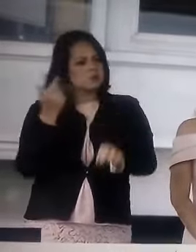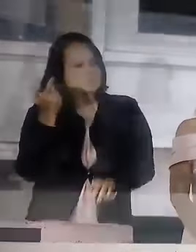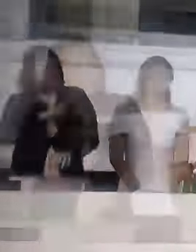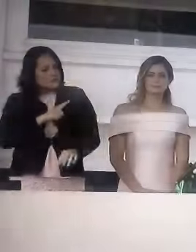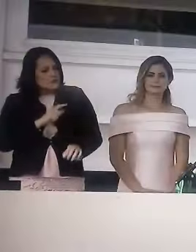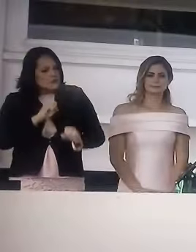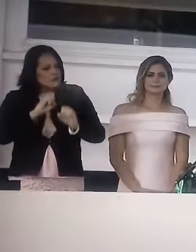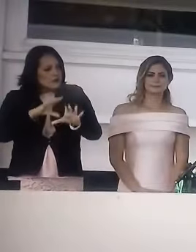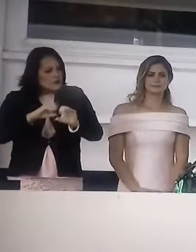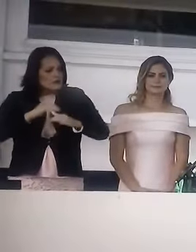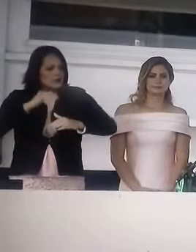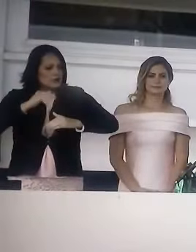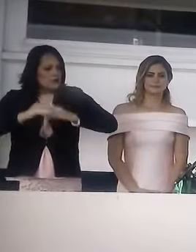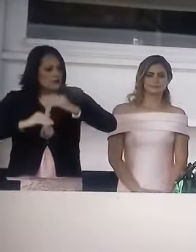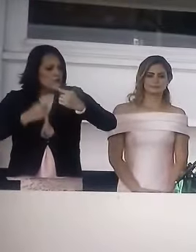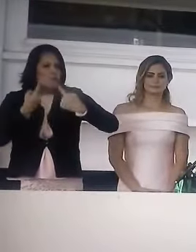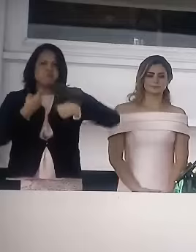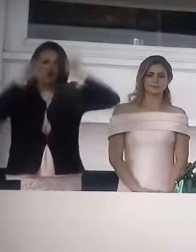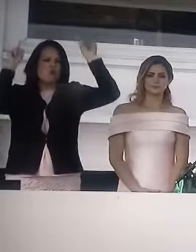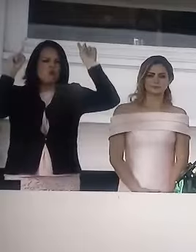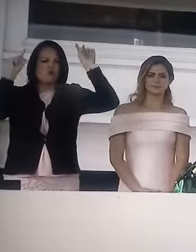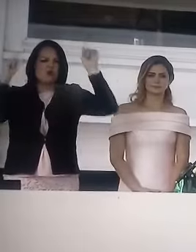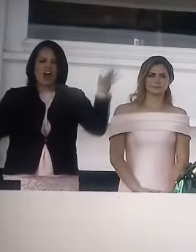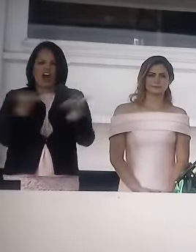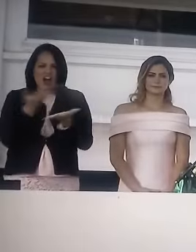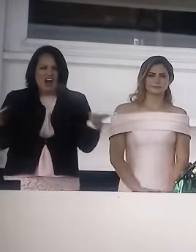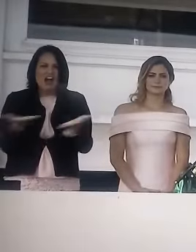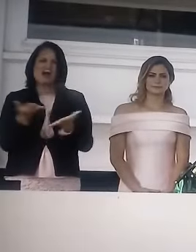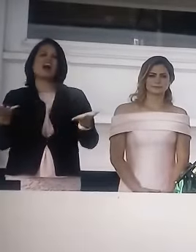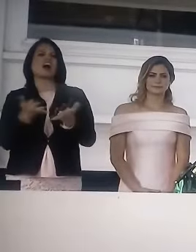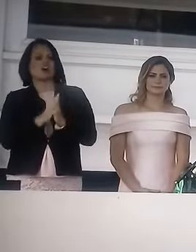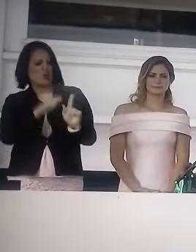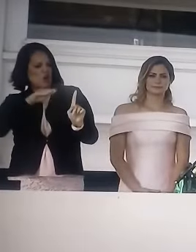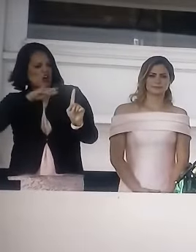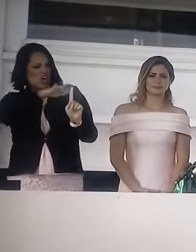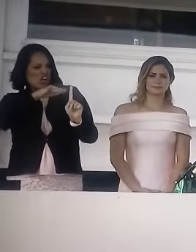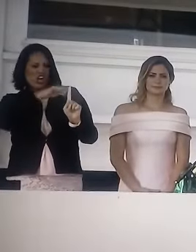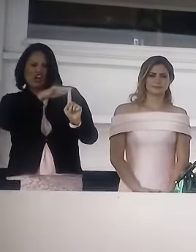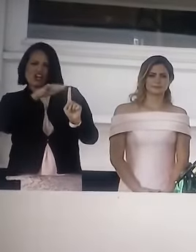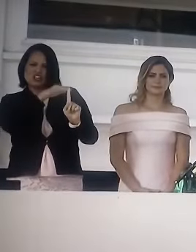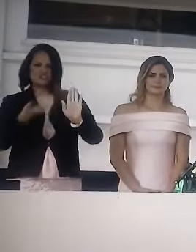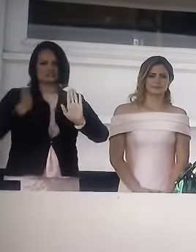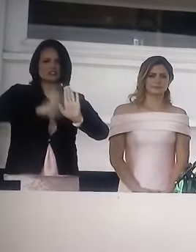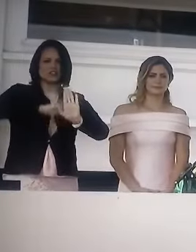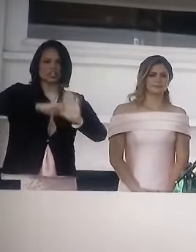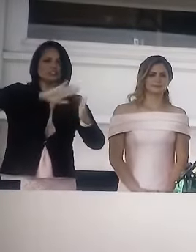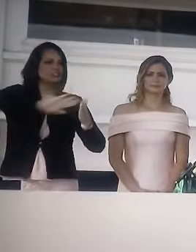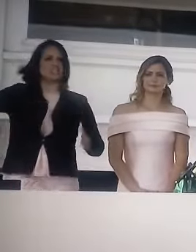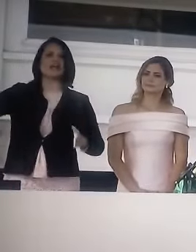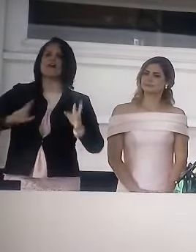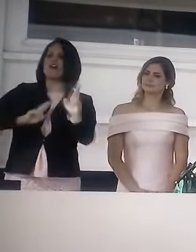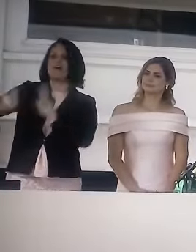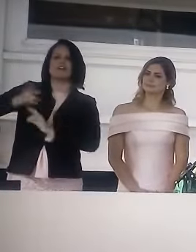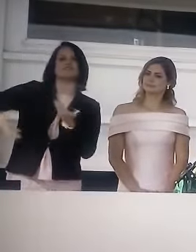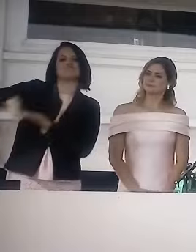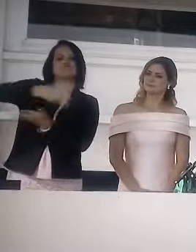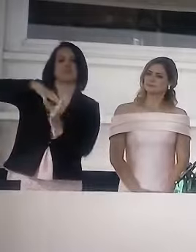prosperidade. Vamos retirar o viés ideológico de nossas relações internacionais.